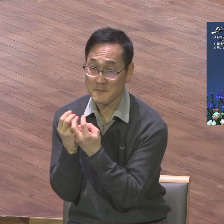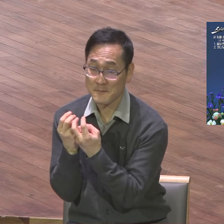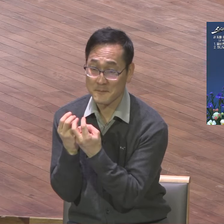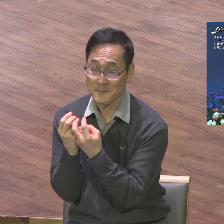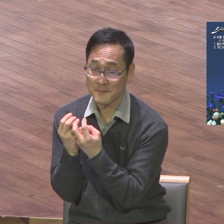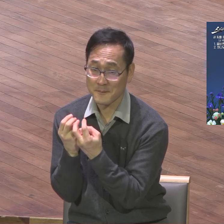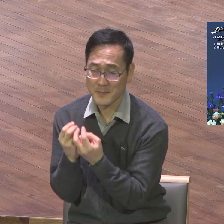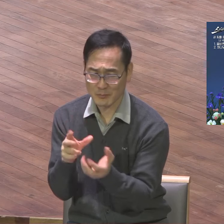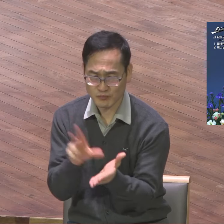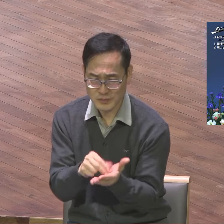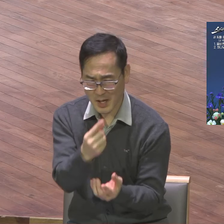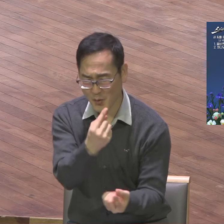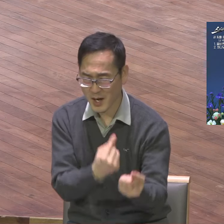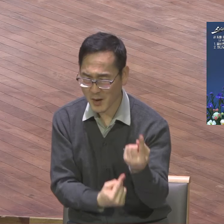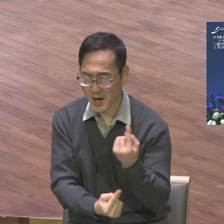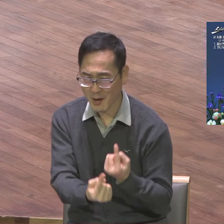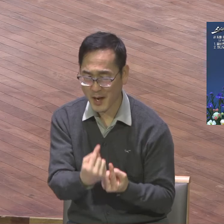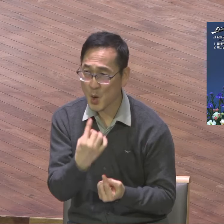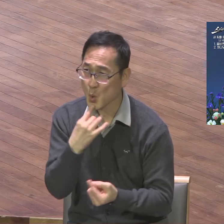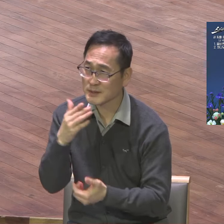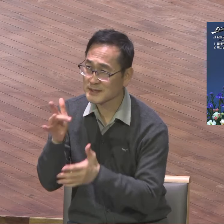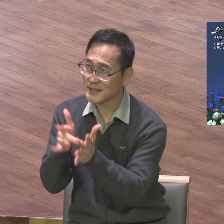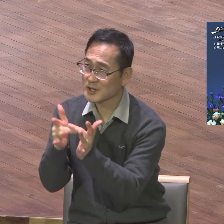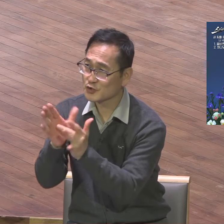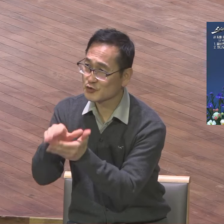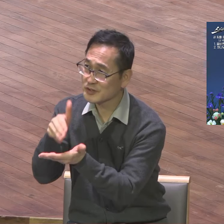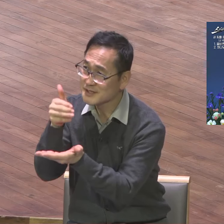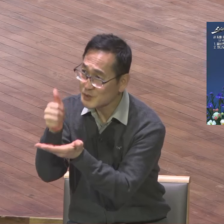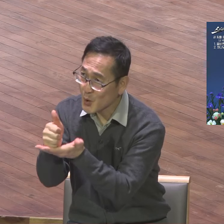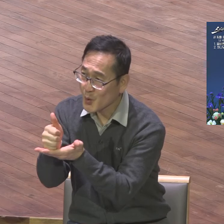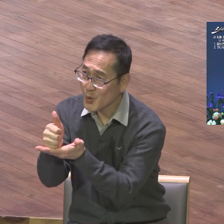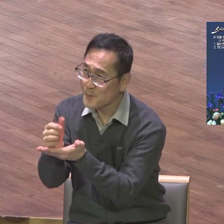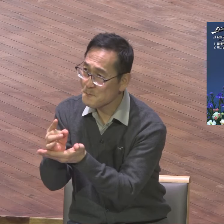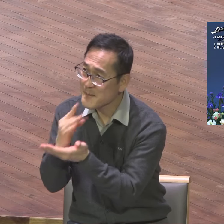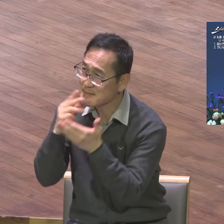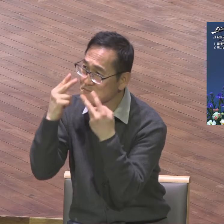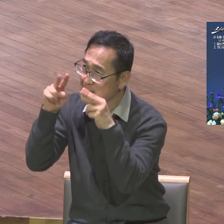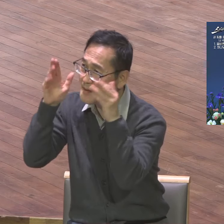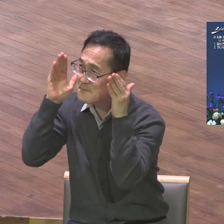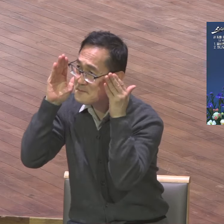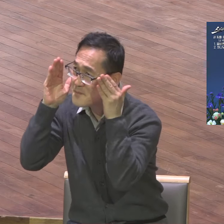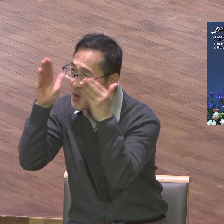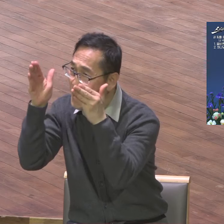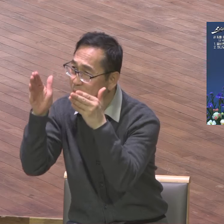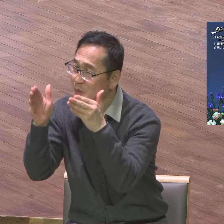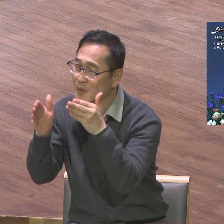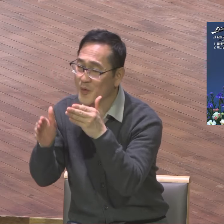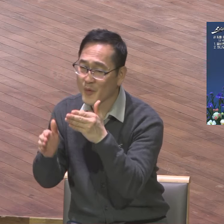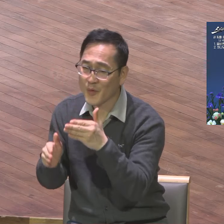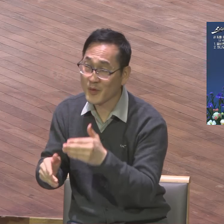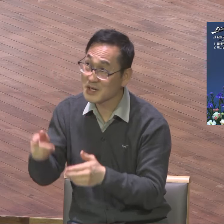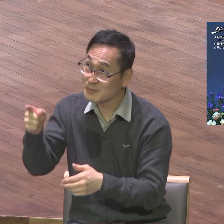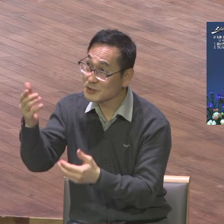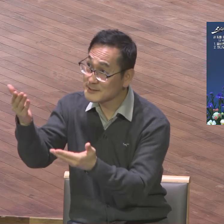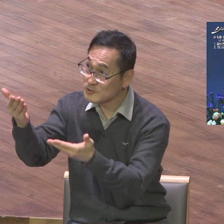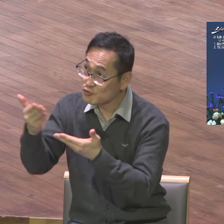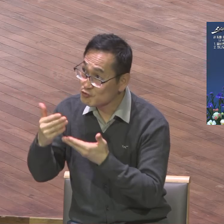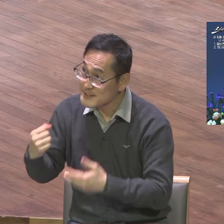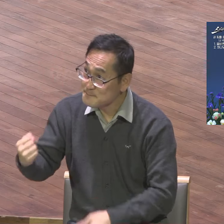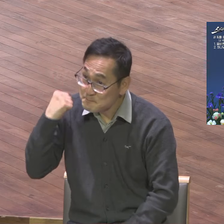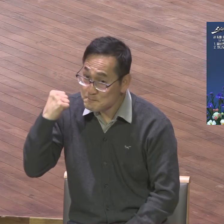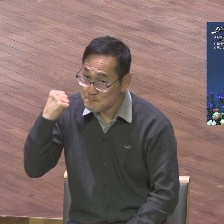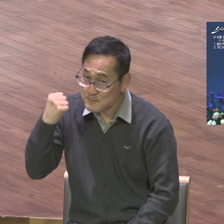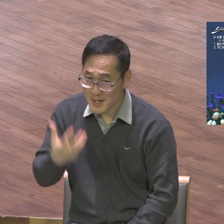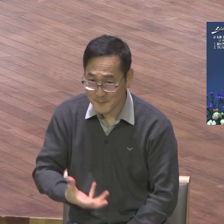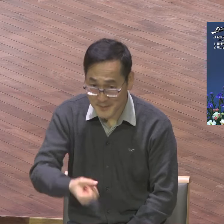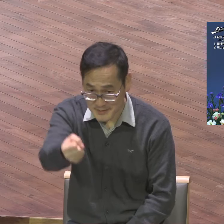문제와 사건 속에서 오직 예수 그리스도만 바라보는 그래서 그분이 주는 셈을